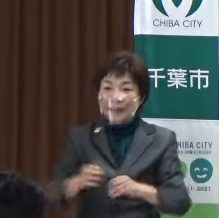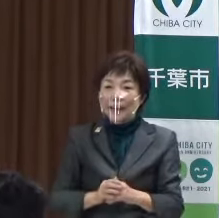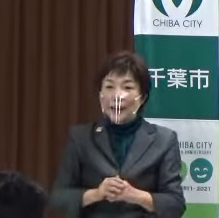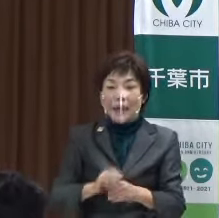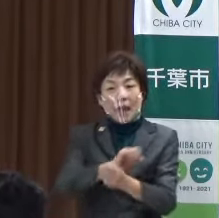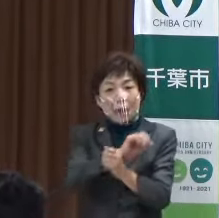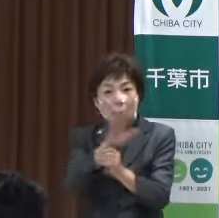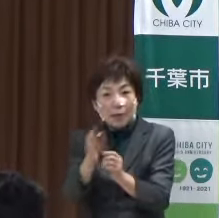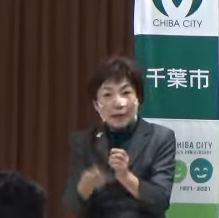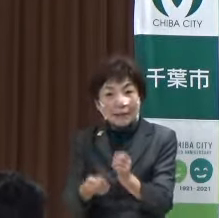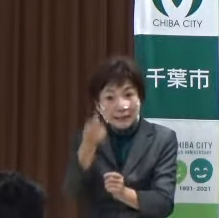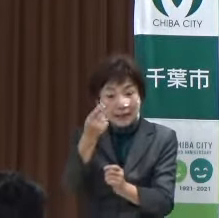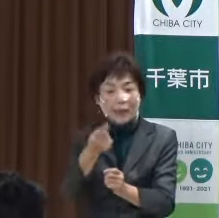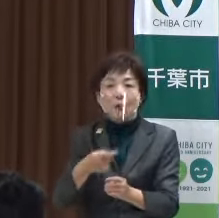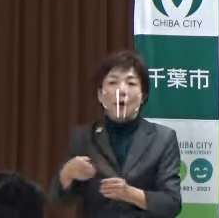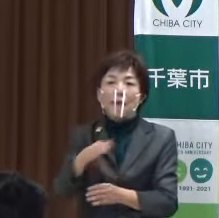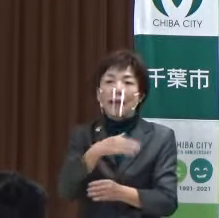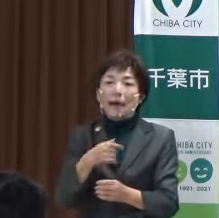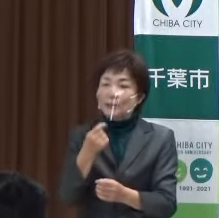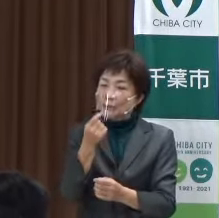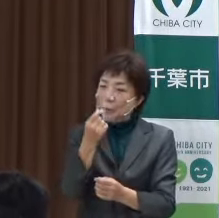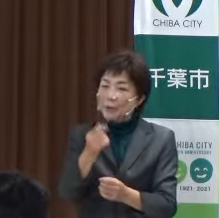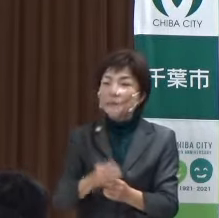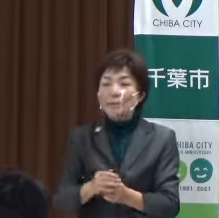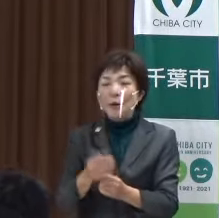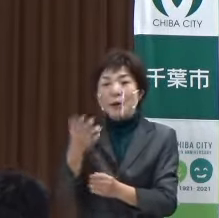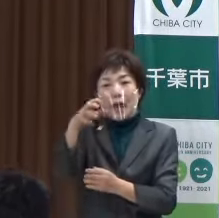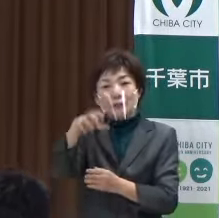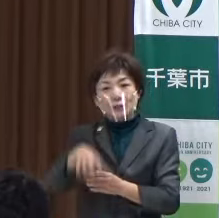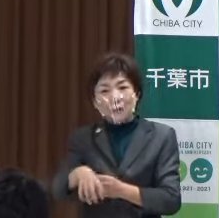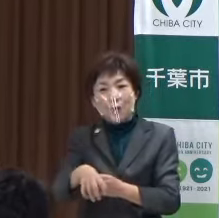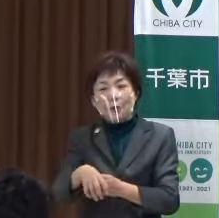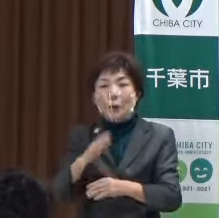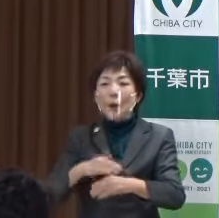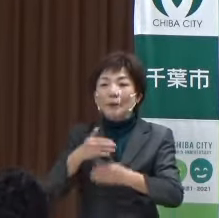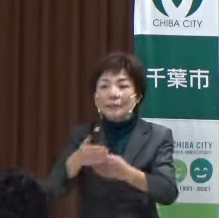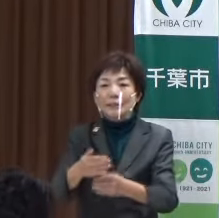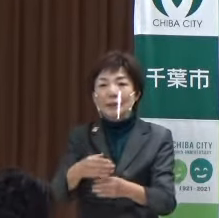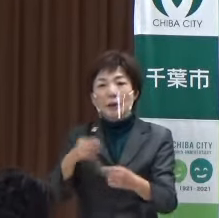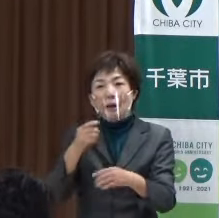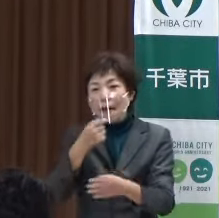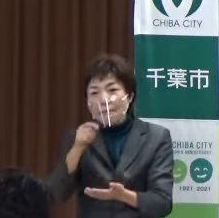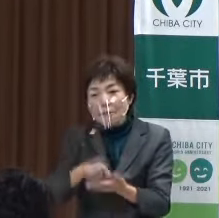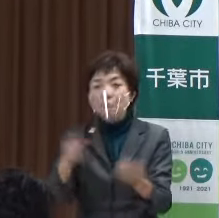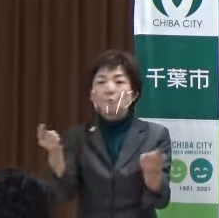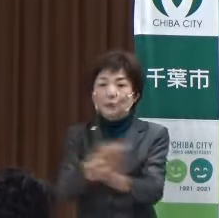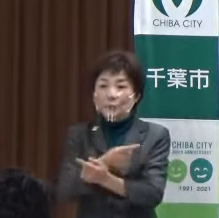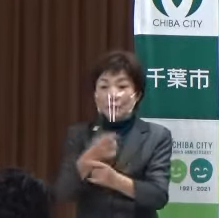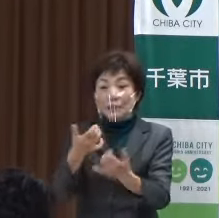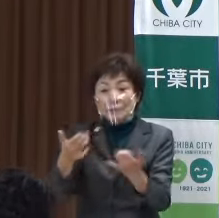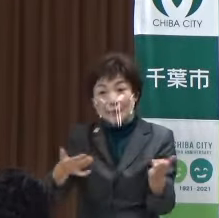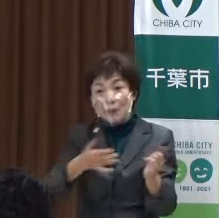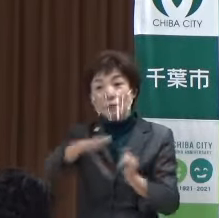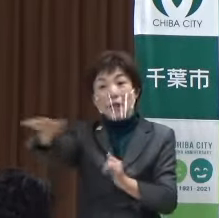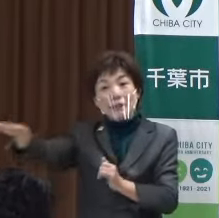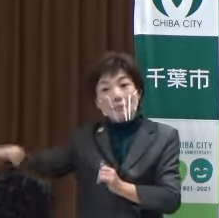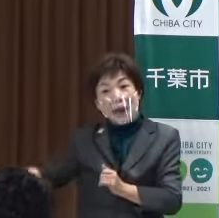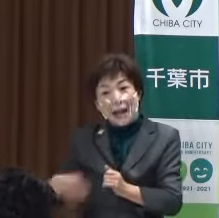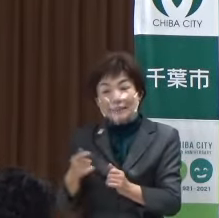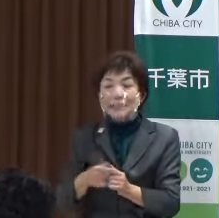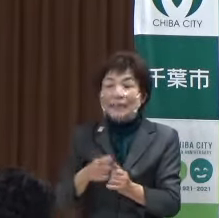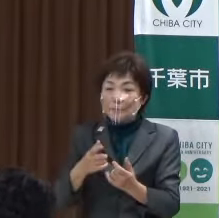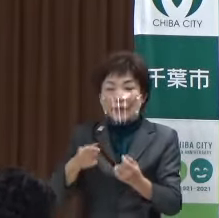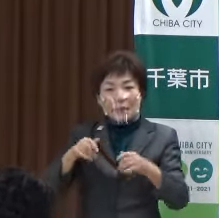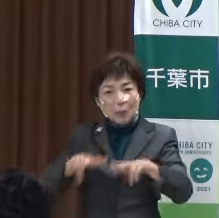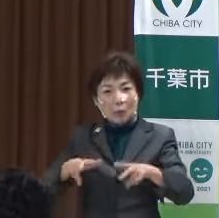このコロナを契機に私たちは少しでも役所のですね、手続きを改善したい、もしくは市民の皆様方に時間を返す